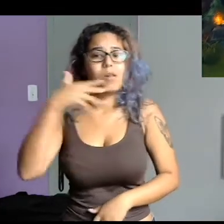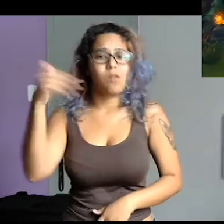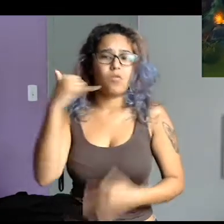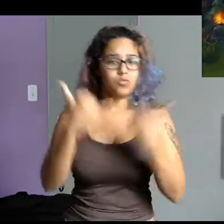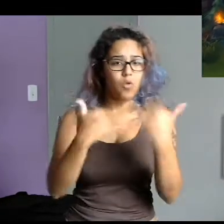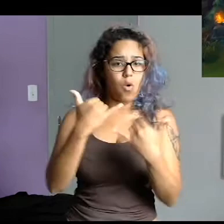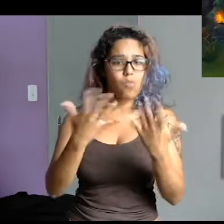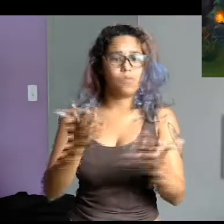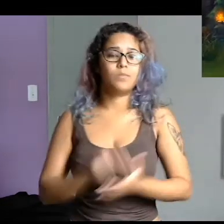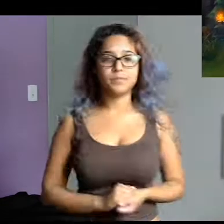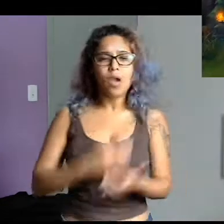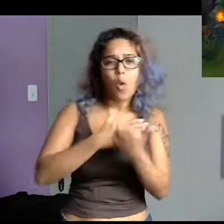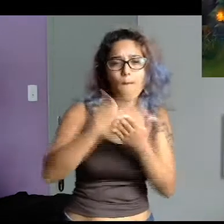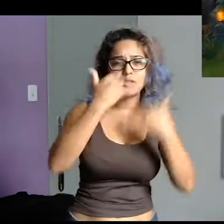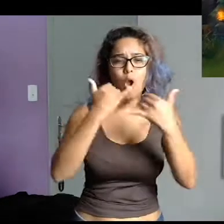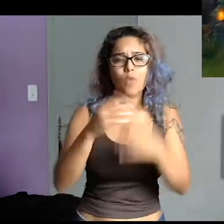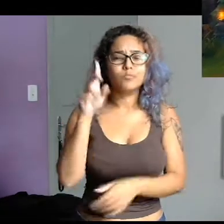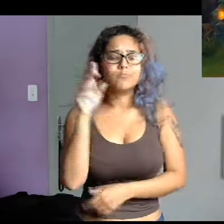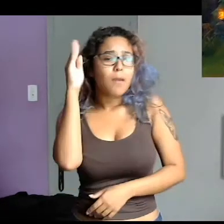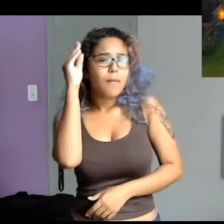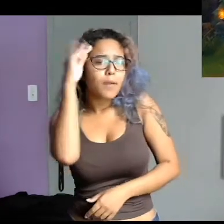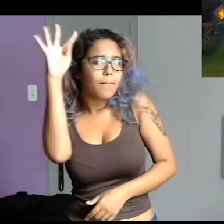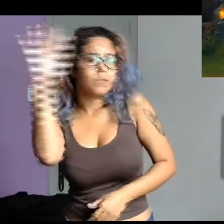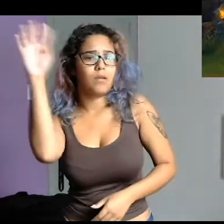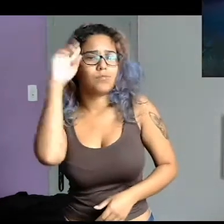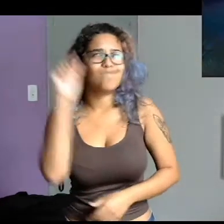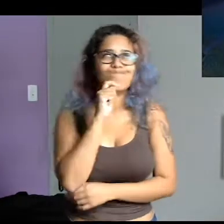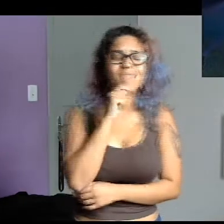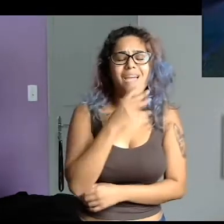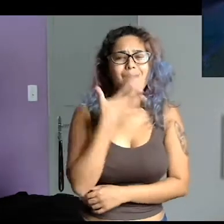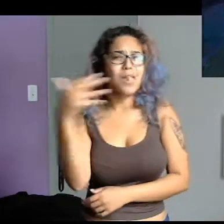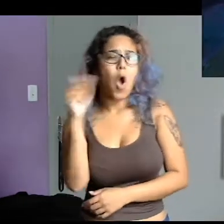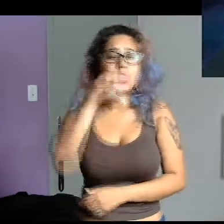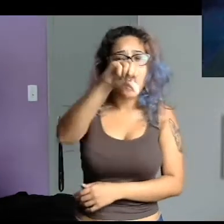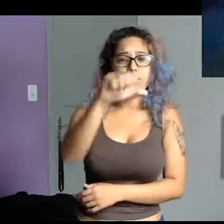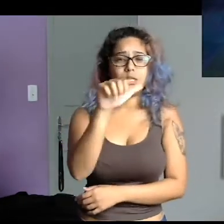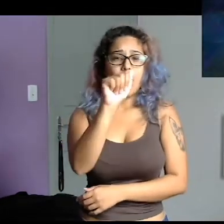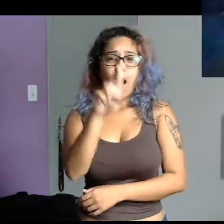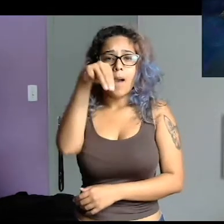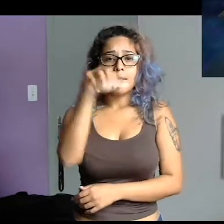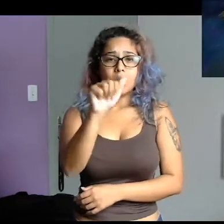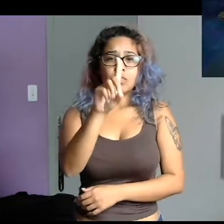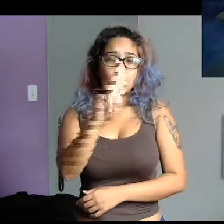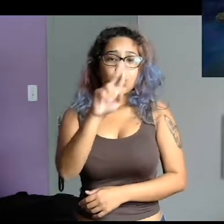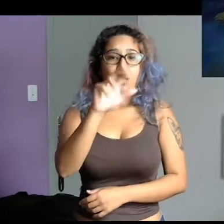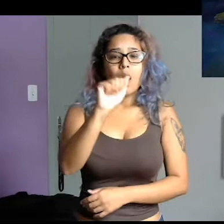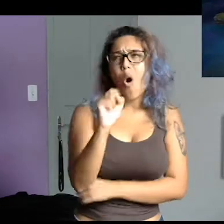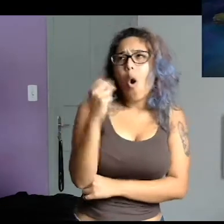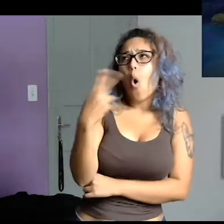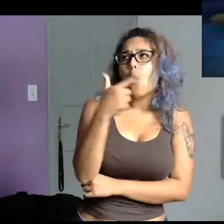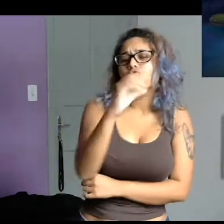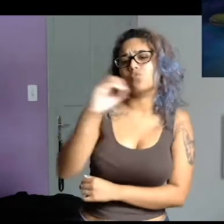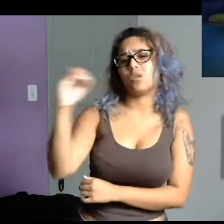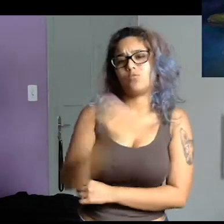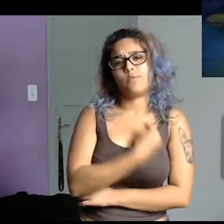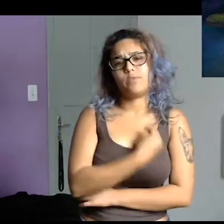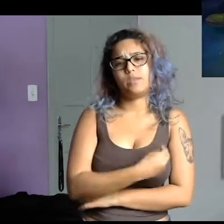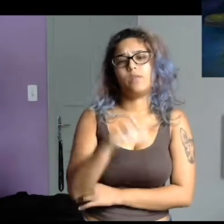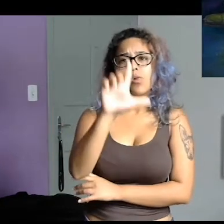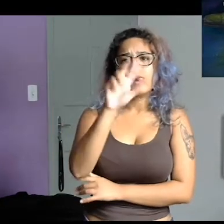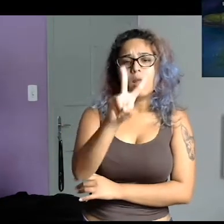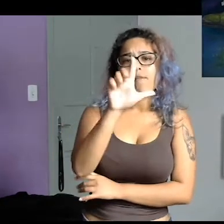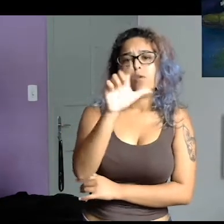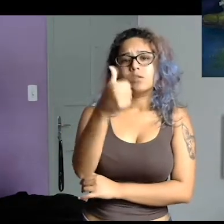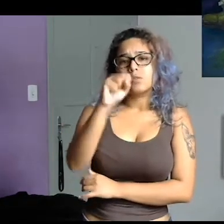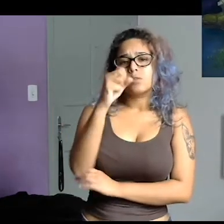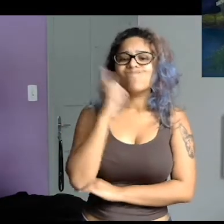ou 200 de vida no nível 18. É difícil, sabe? É difícil de você, como jogador, tomar essa decisão consciente de prefiro isso ou aquilo. E a gente não